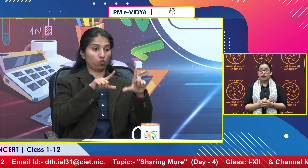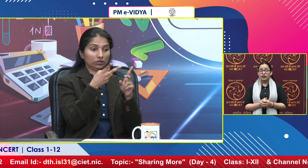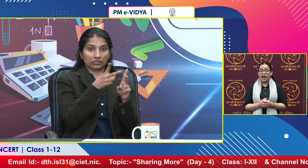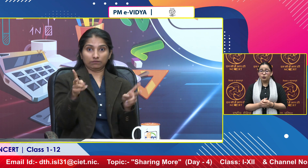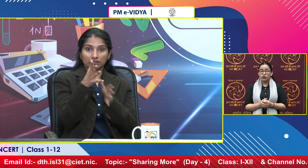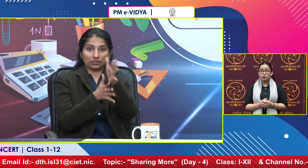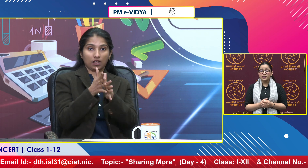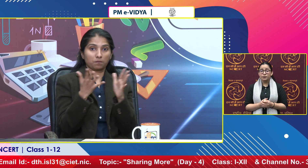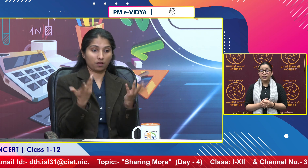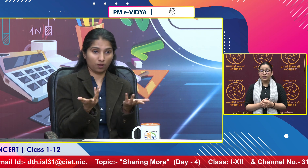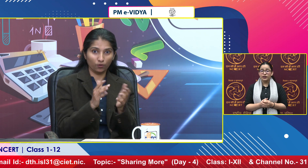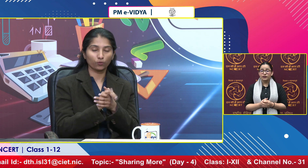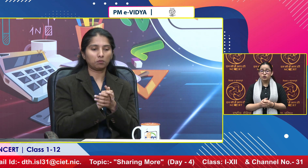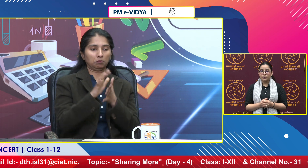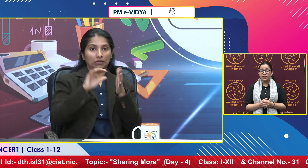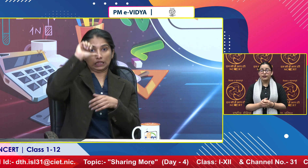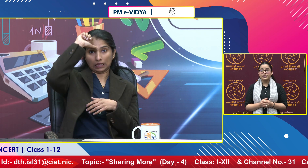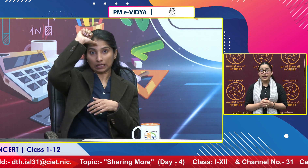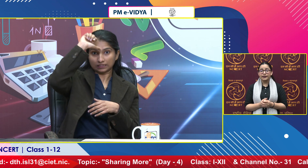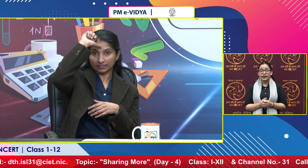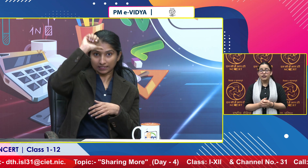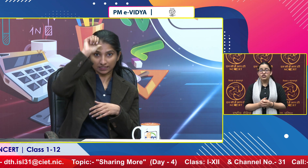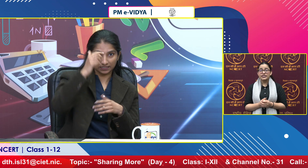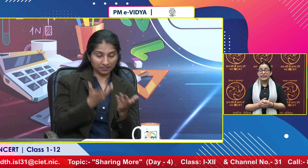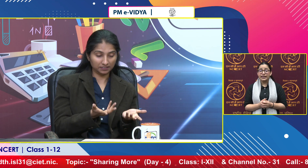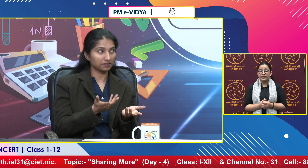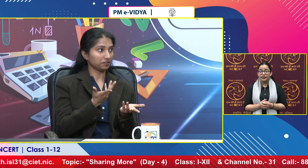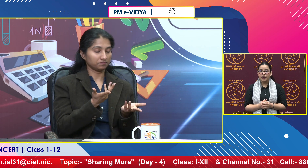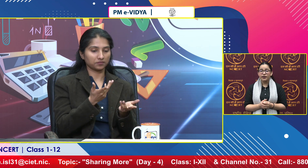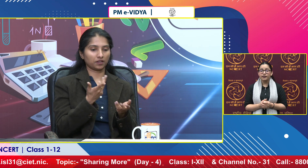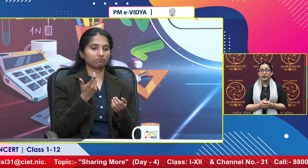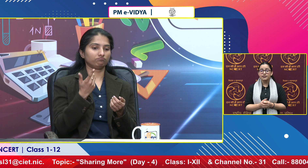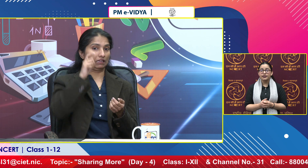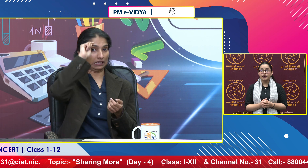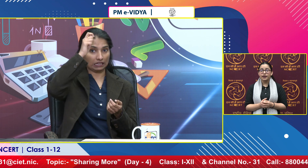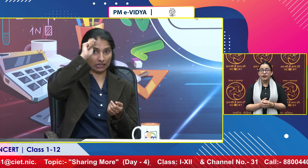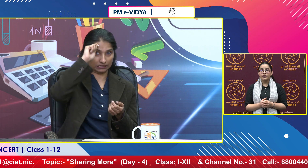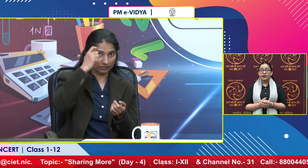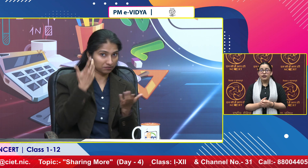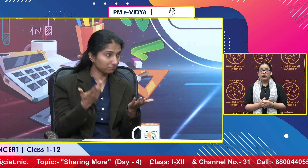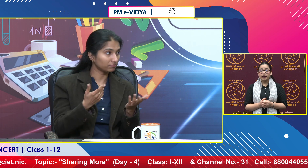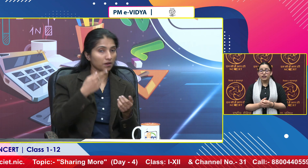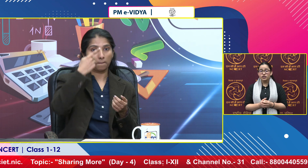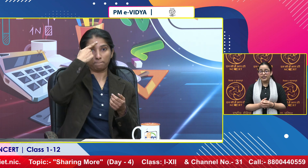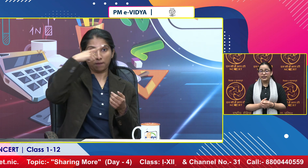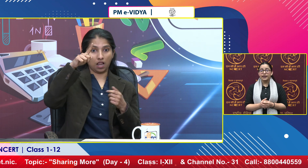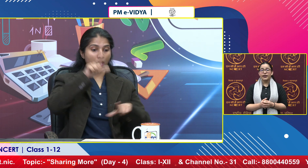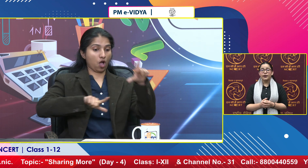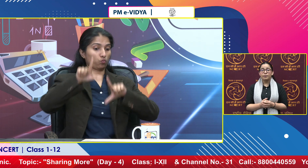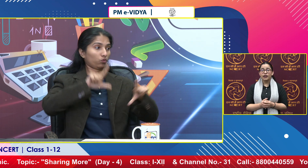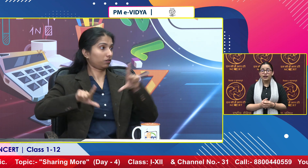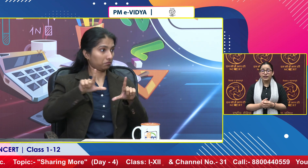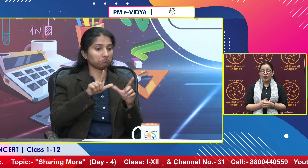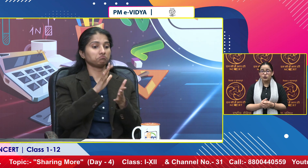है। लैंग्वेज भी सबकी अलग अलग, उसके भी अलग अलग साइन हैं। जैसे कि ये हिंदी है, हिंदी का साइन ये है। इंग्लिश का साइन